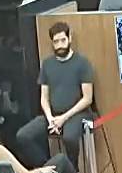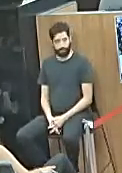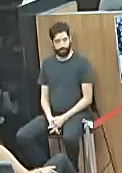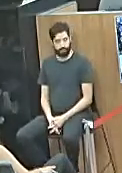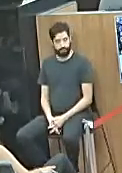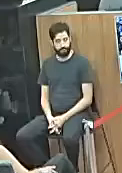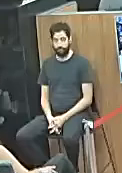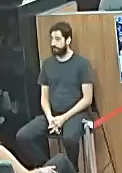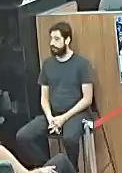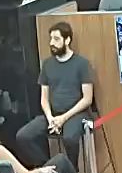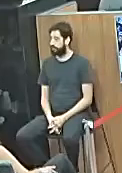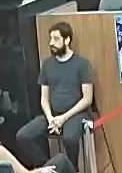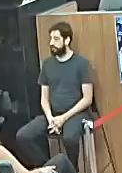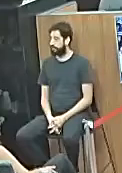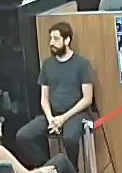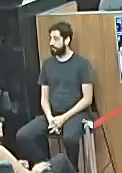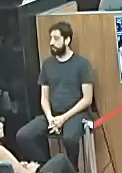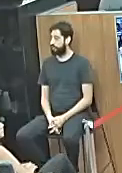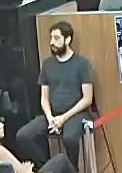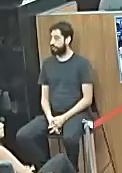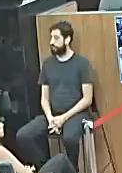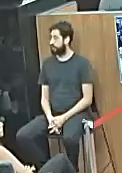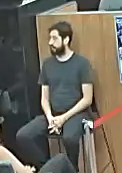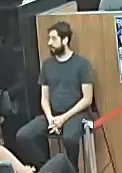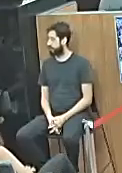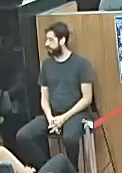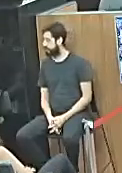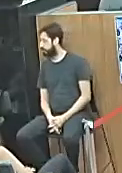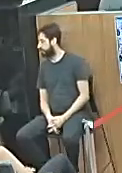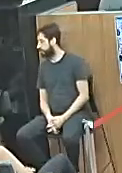eu tenho um escritório falando muito rápido